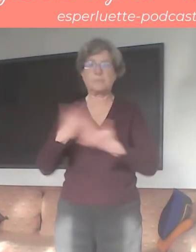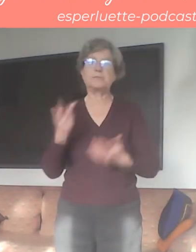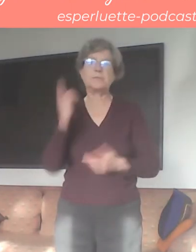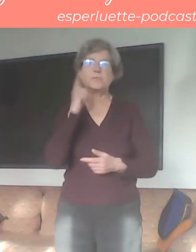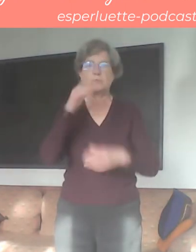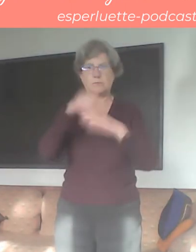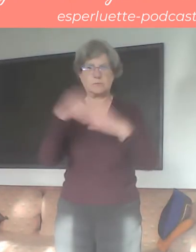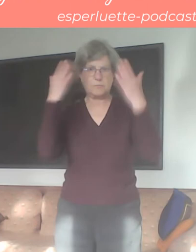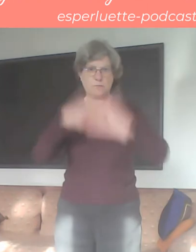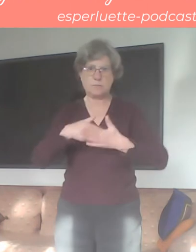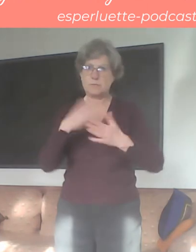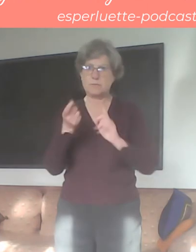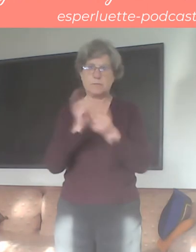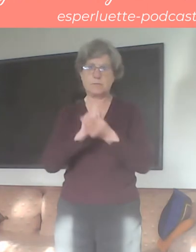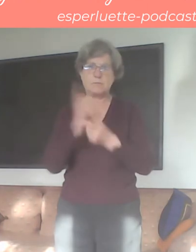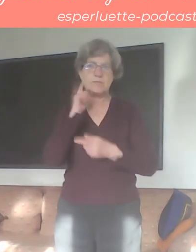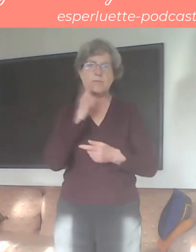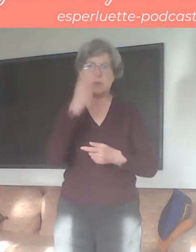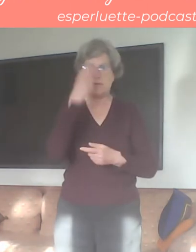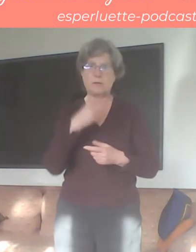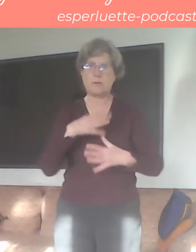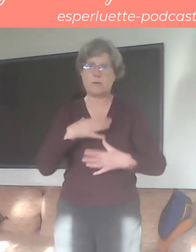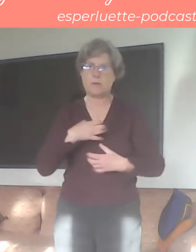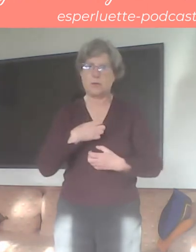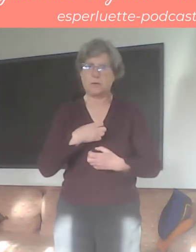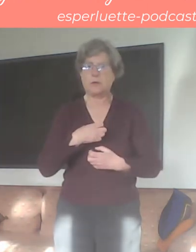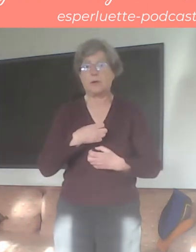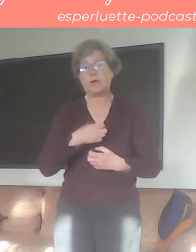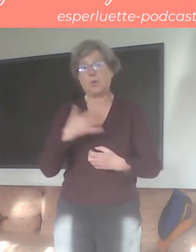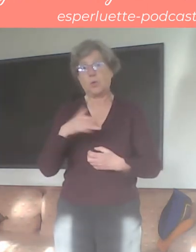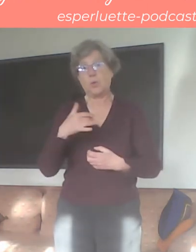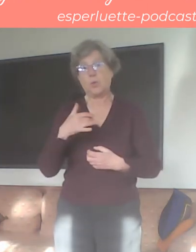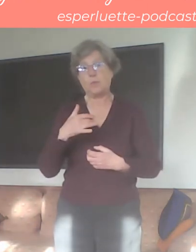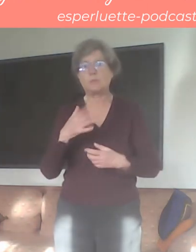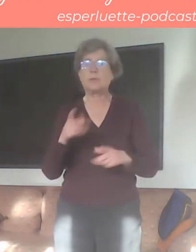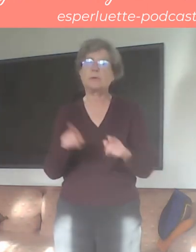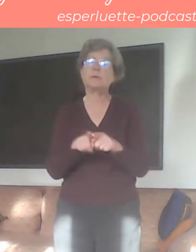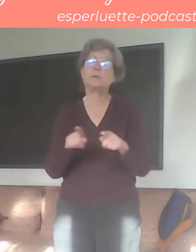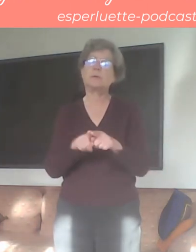dimension tridimensionnelle qui n'existe pas dans la langue parlée, puisqu'elle est